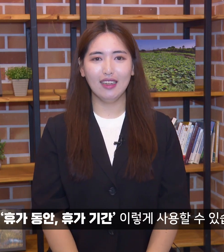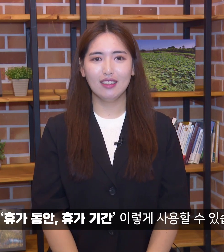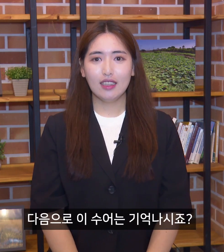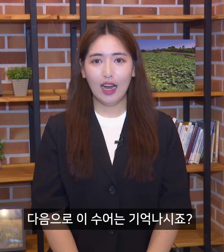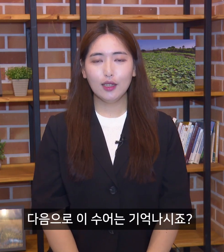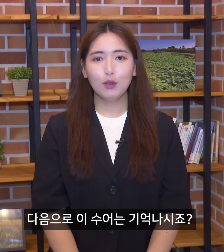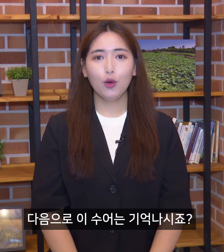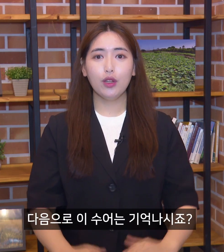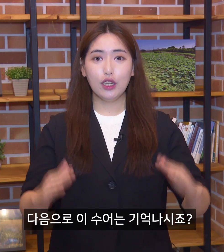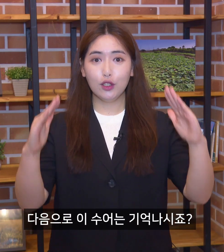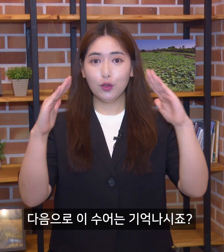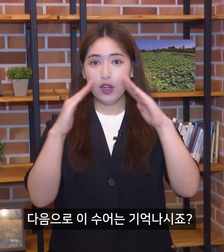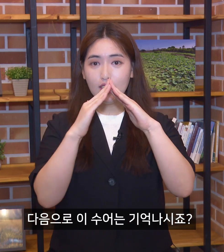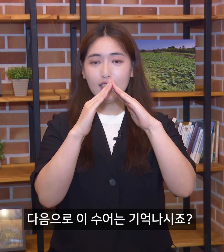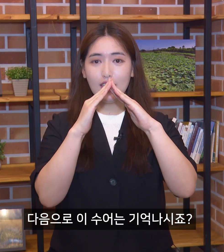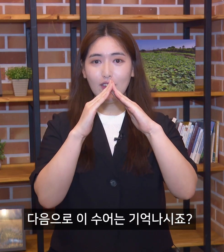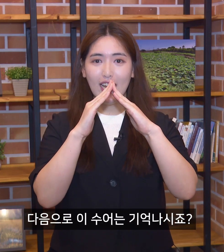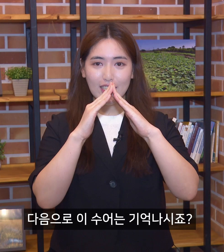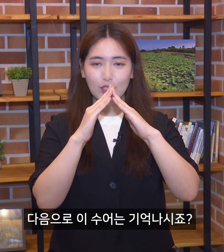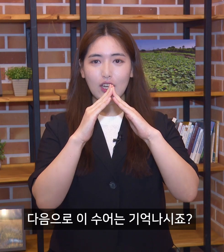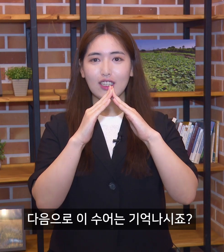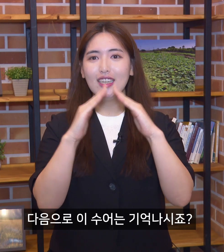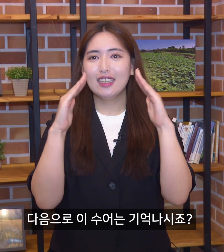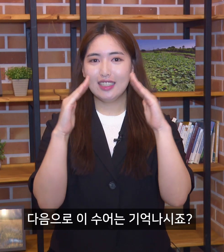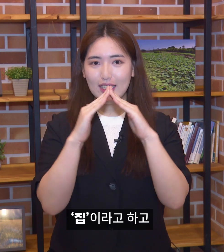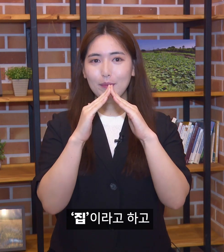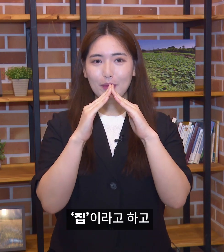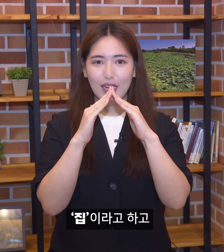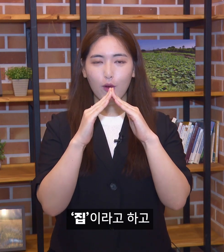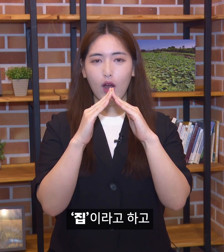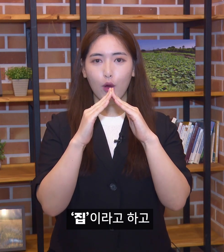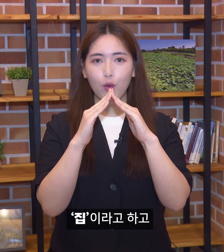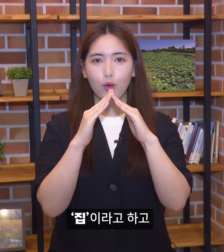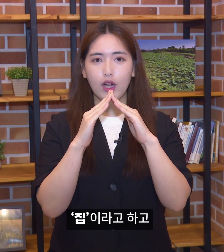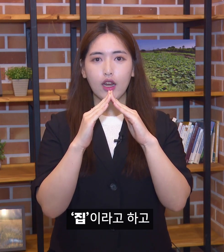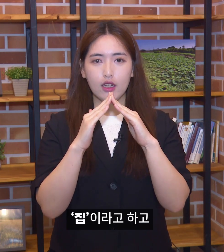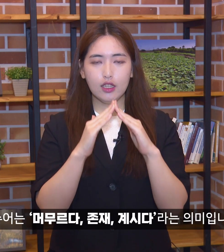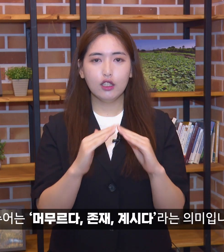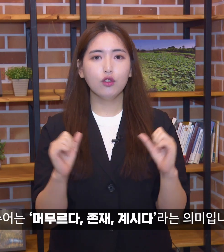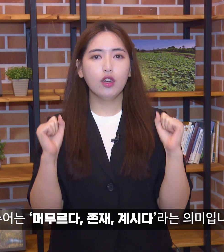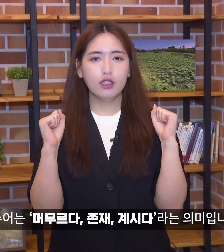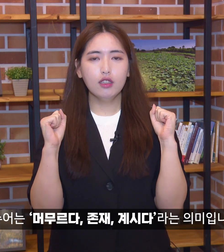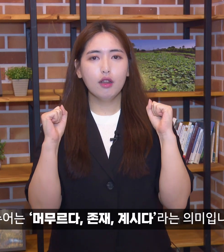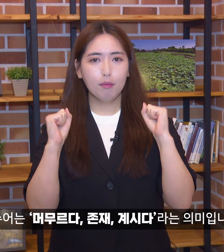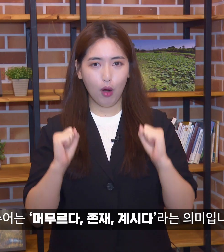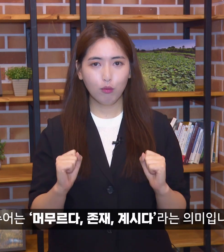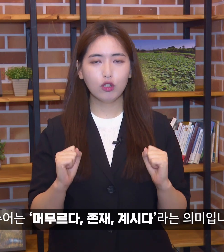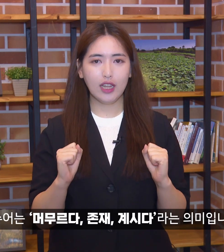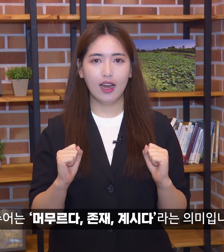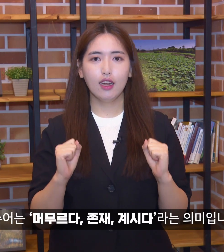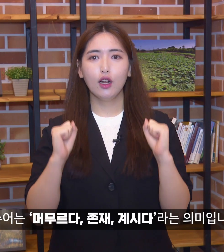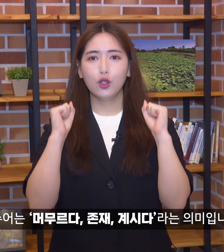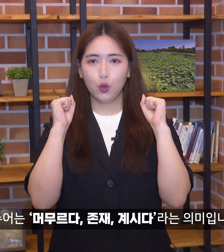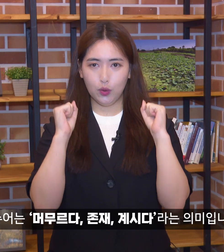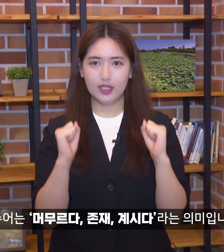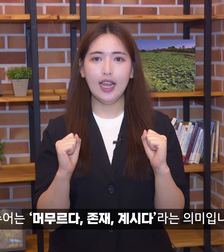다음으로 이 수어는 기억나시죠? 집이라고 하고, 이 수어는 머무르다, 존재,